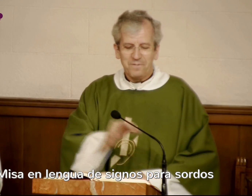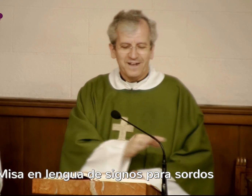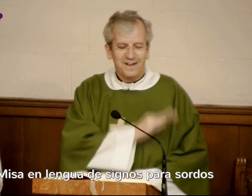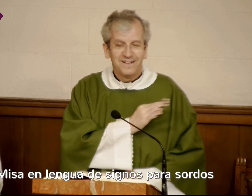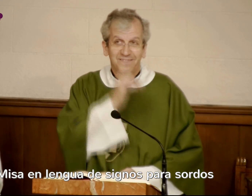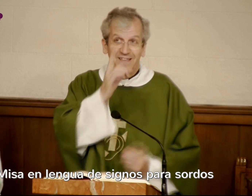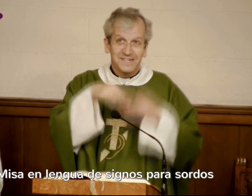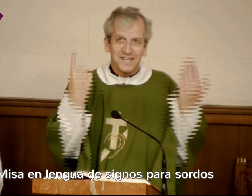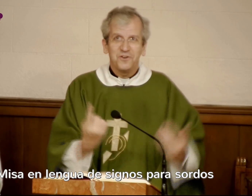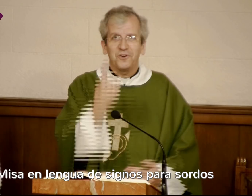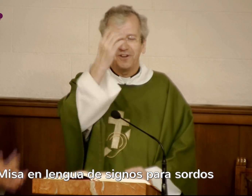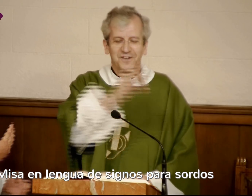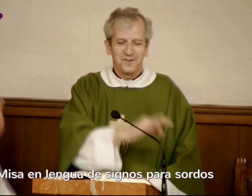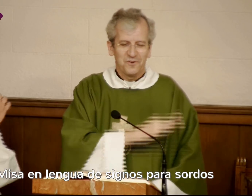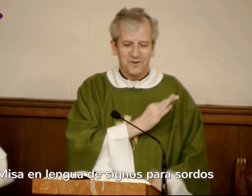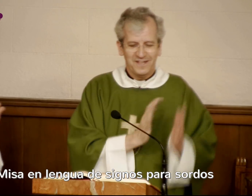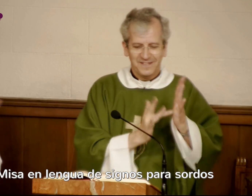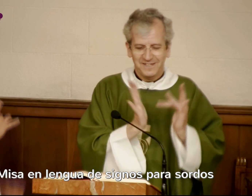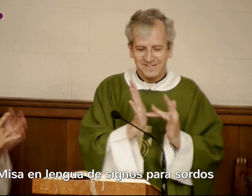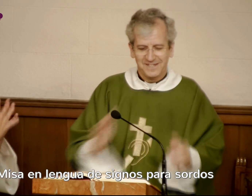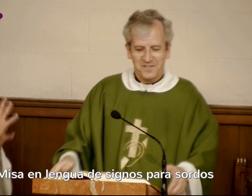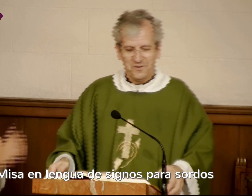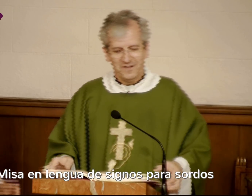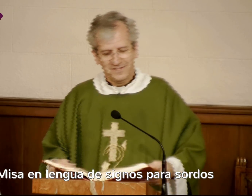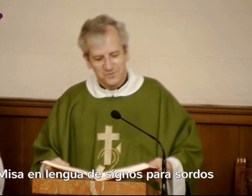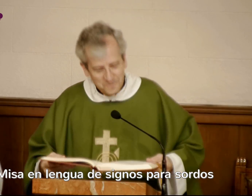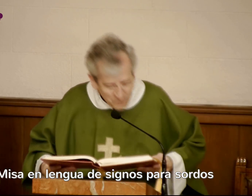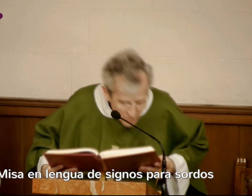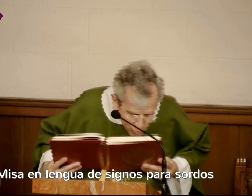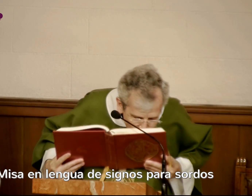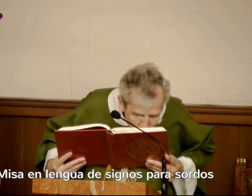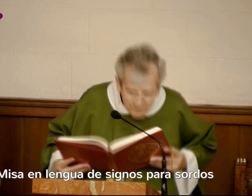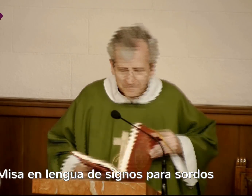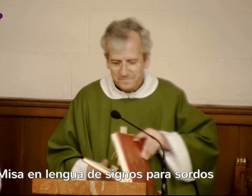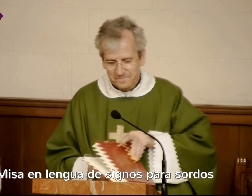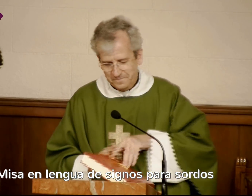Palabra del Señor. Gloria a ti, Señor Jesús.